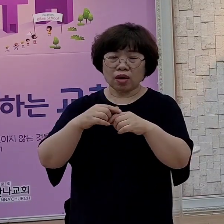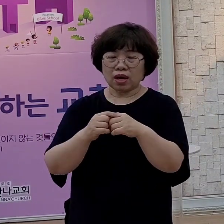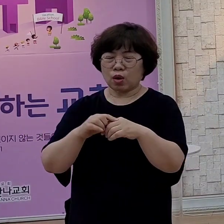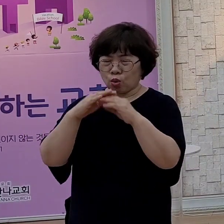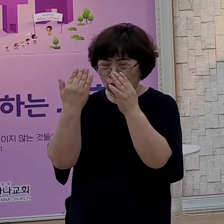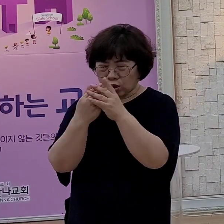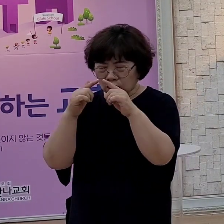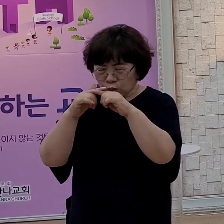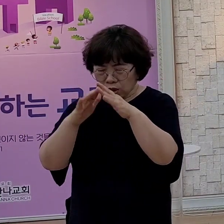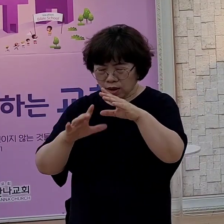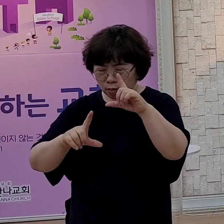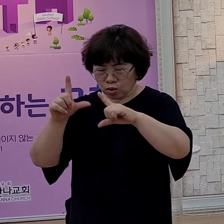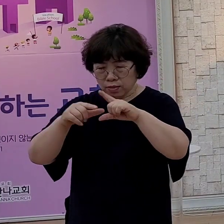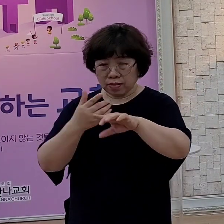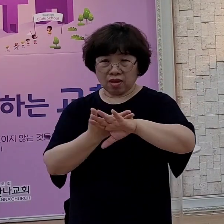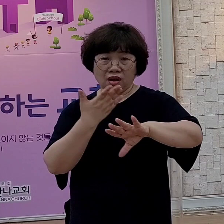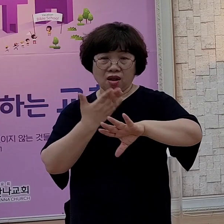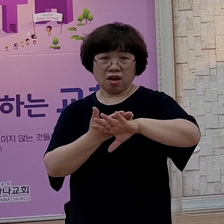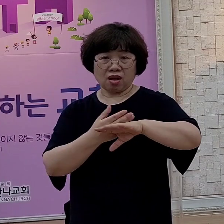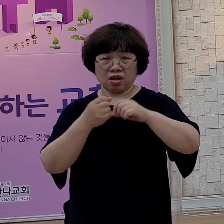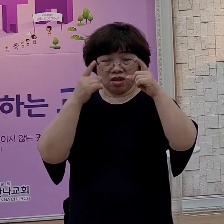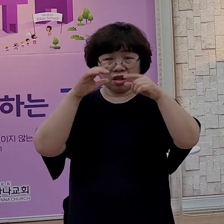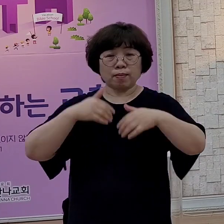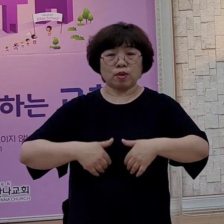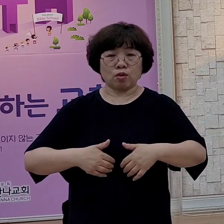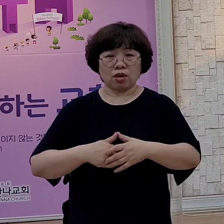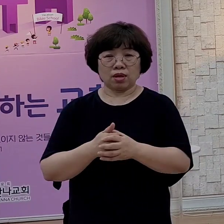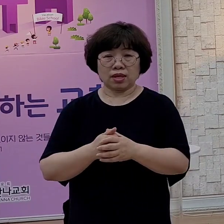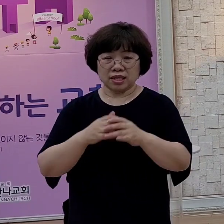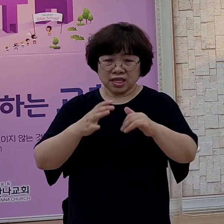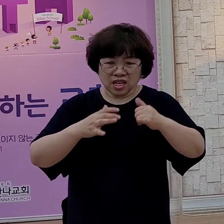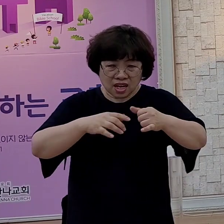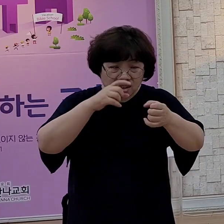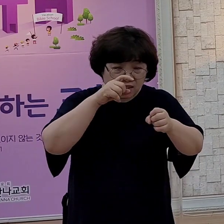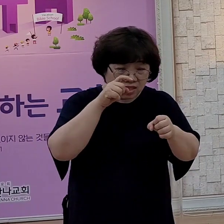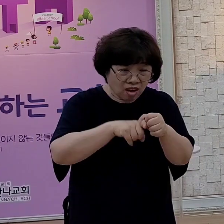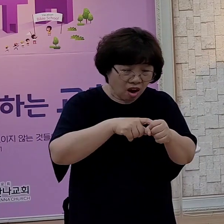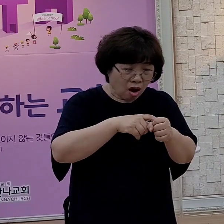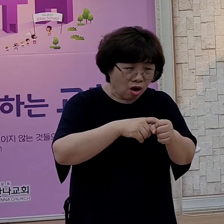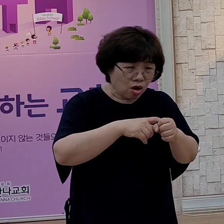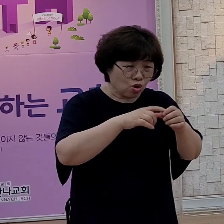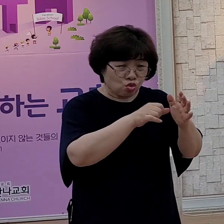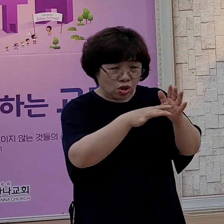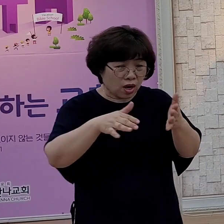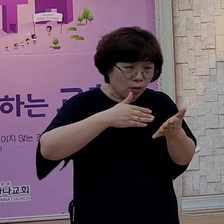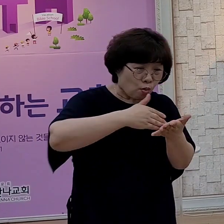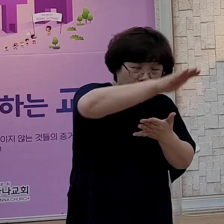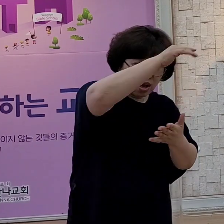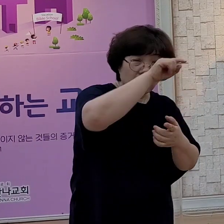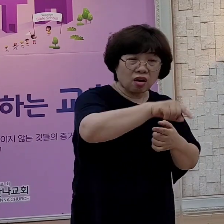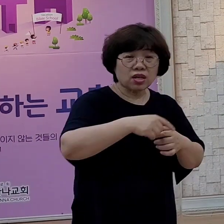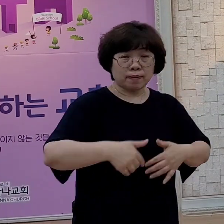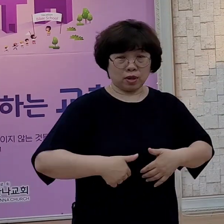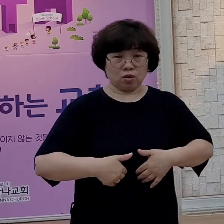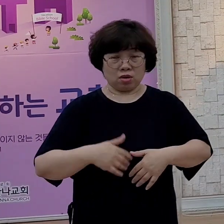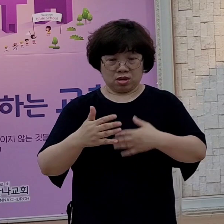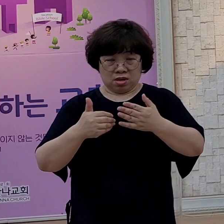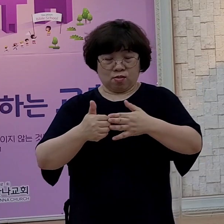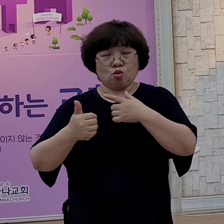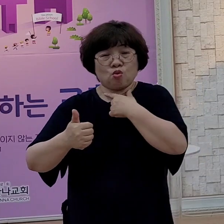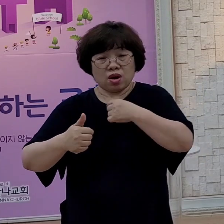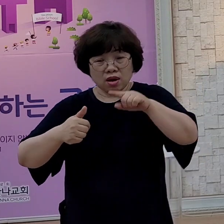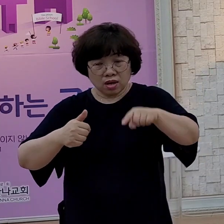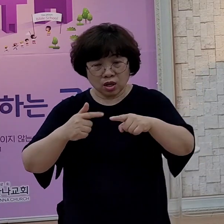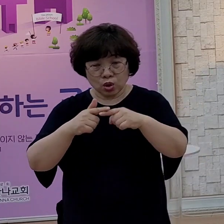이 하나님의 말씀으로 세상적인 지혜를 몰아내고 세상적인 유행과 방법들을 몰아내고 하나님이 원하시는